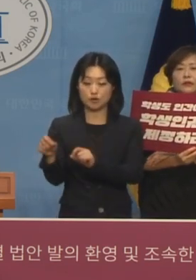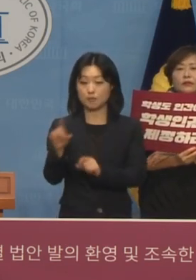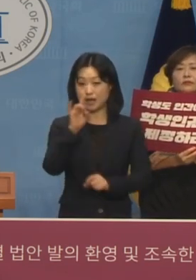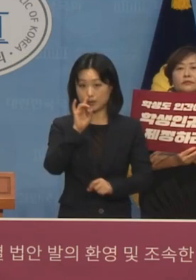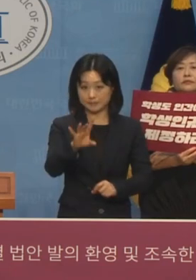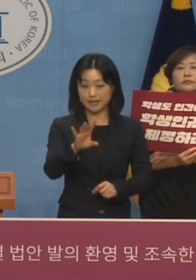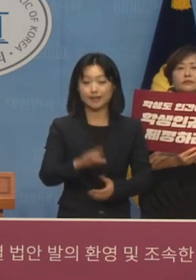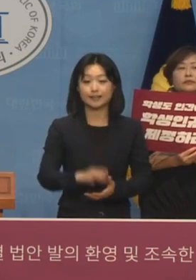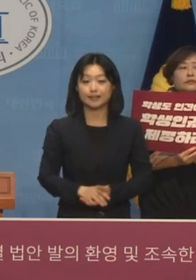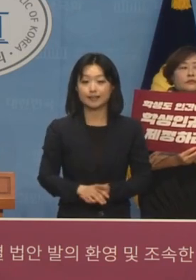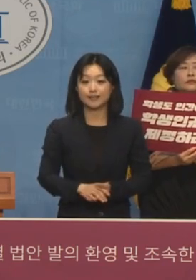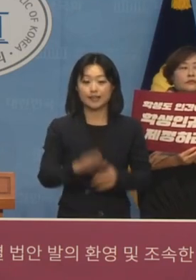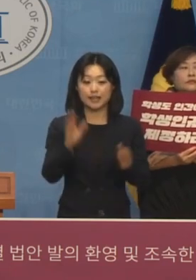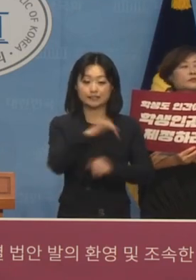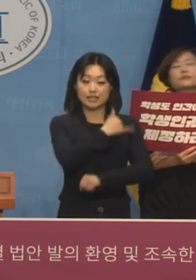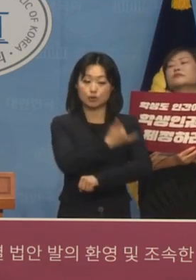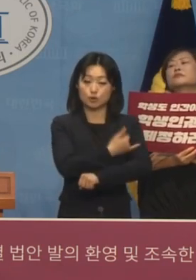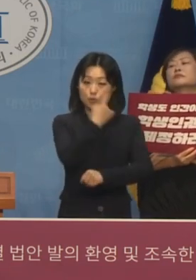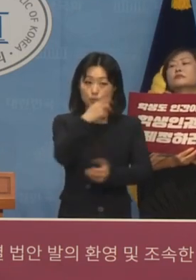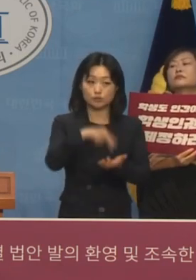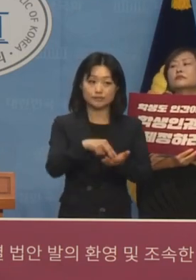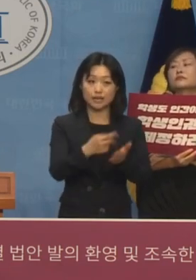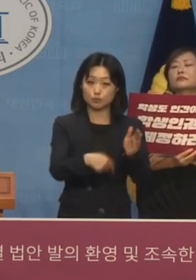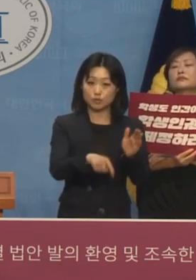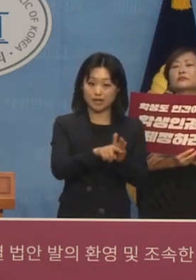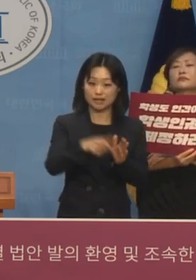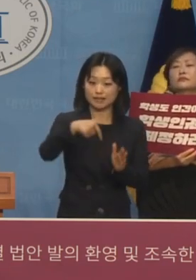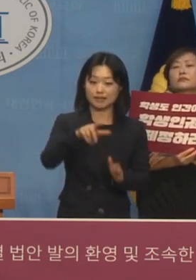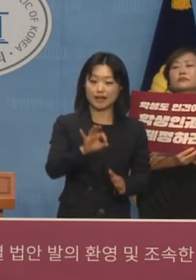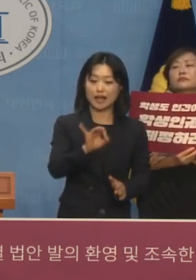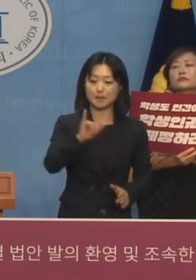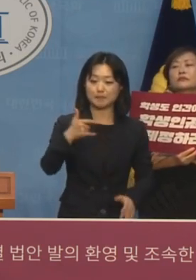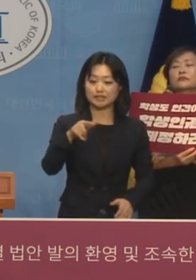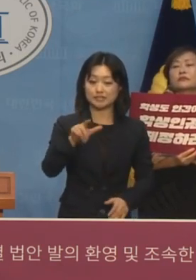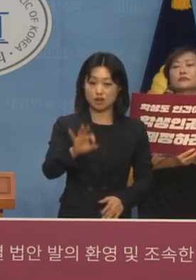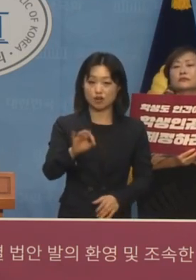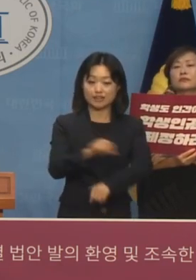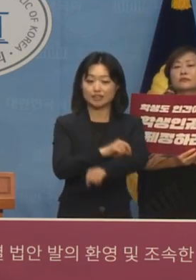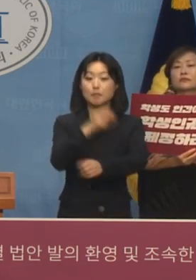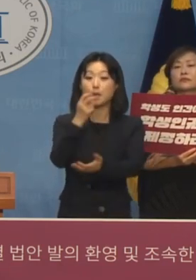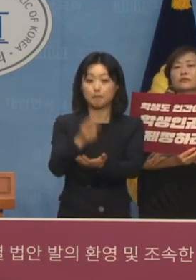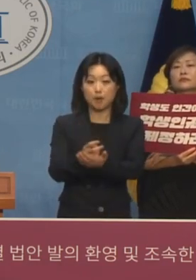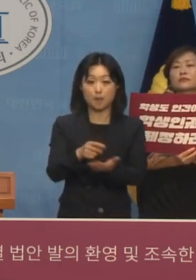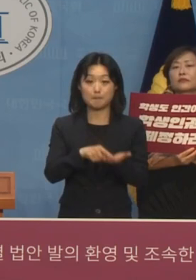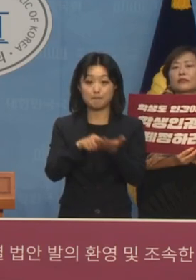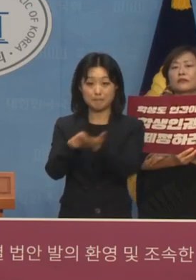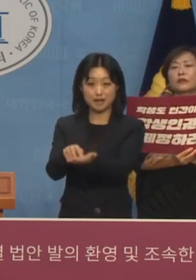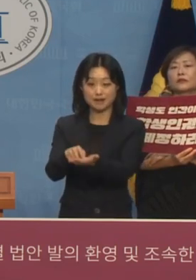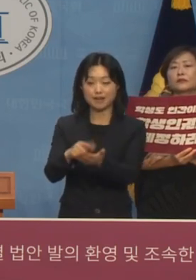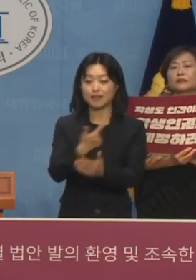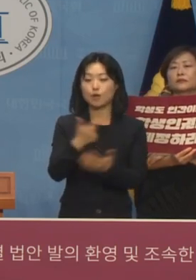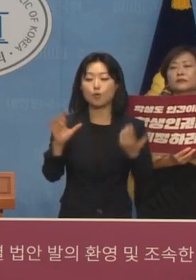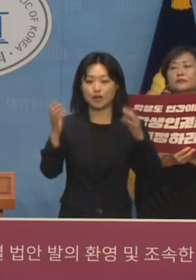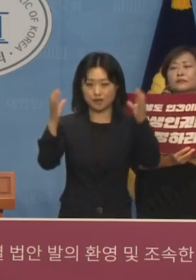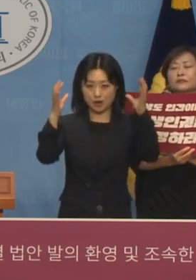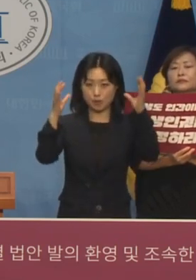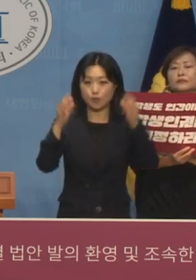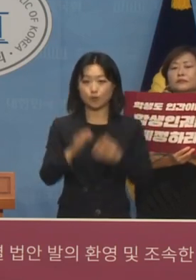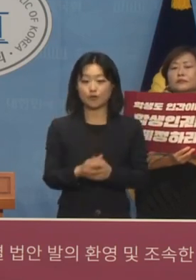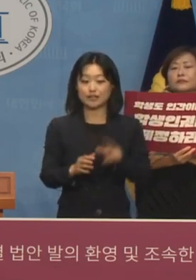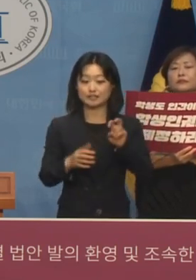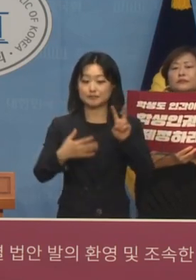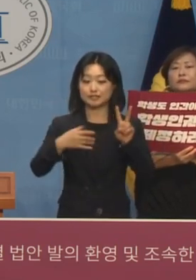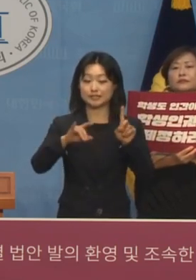응답이다. 학생인권 보장을 위한 강민정 의원의 특별 법안 발의를 환영하며